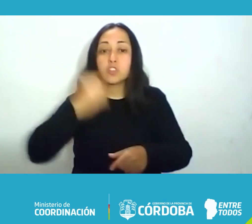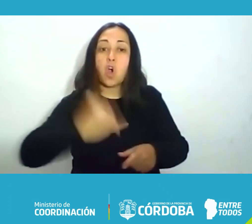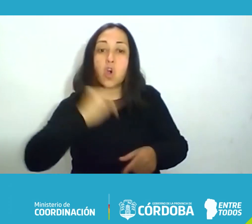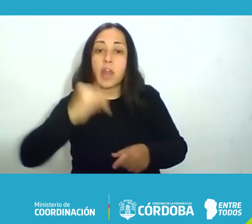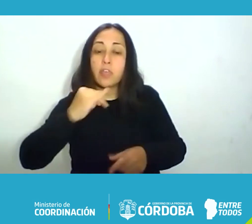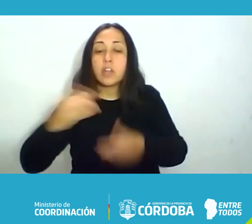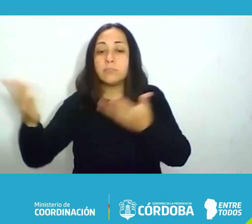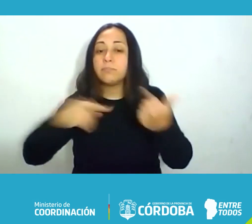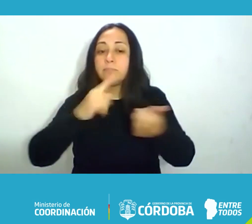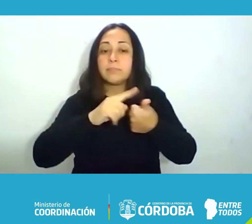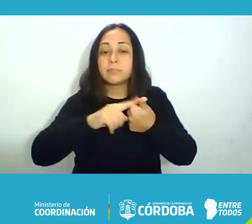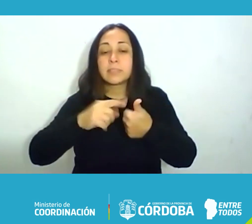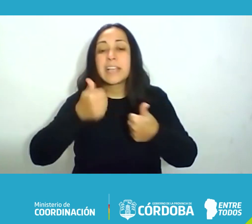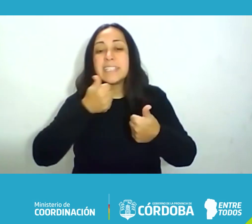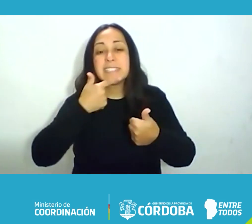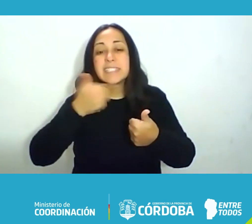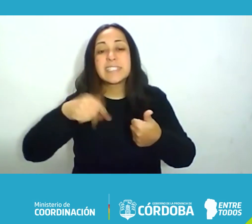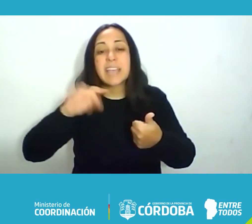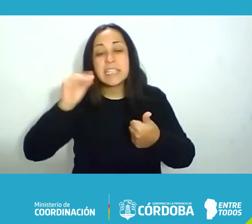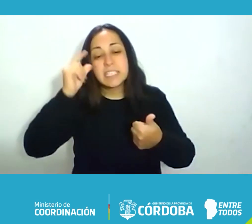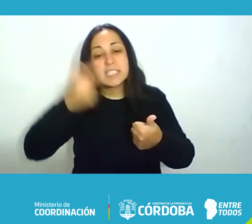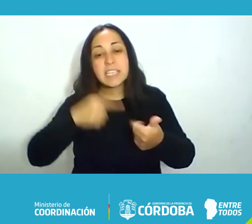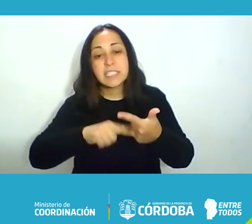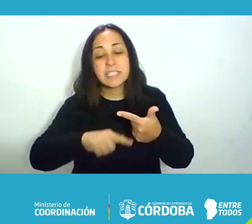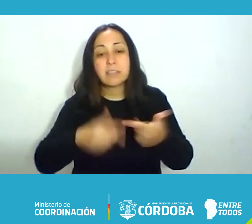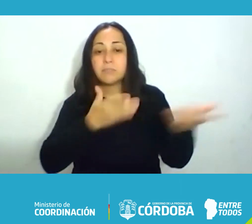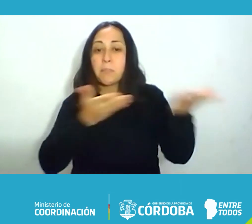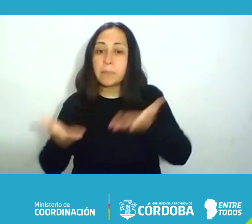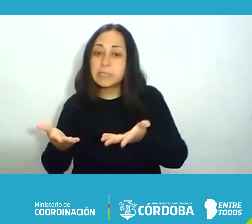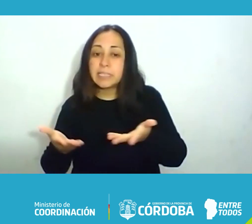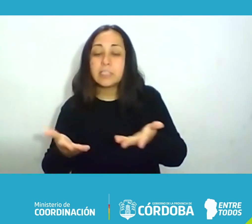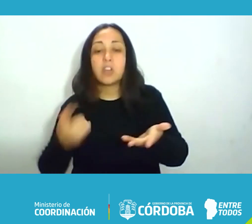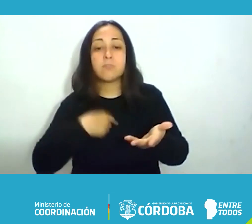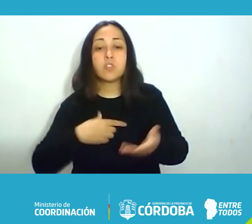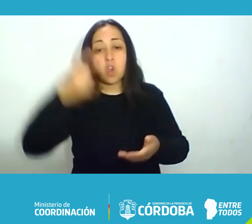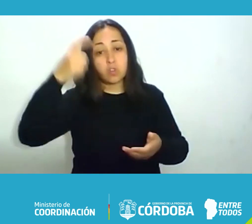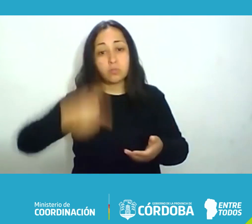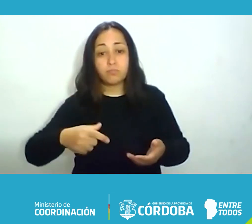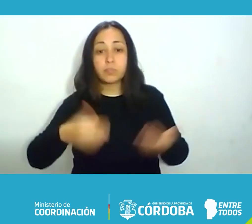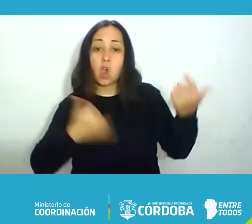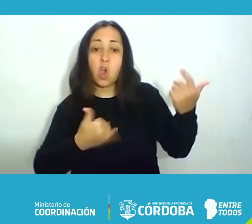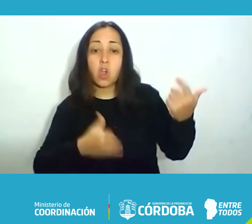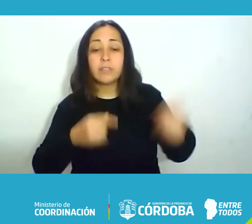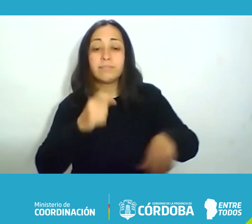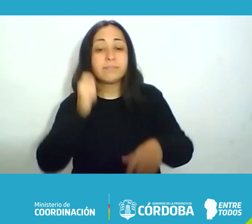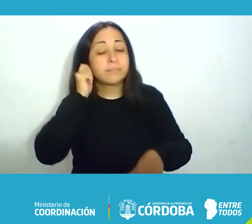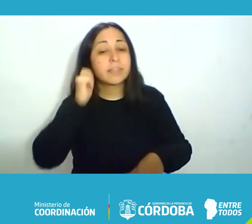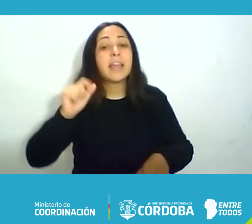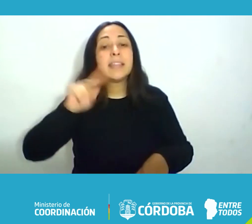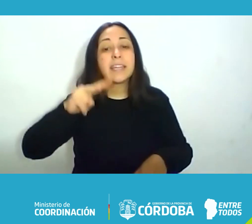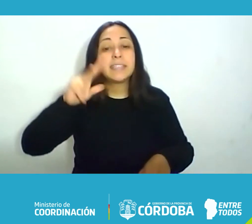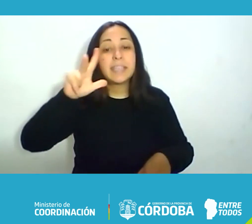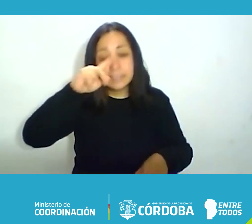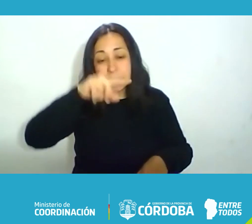oradores, citando a la señora Sánchez Cecilia Andrea, quien toma la palabra, se presenta, dice ser ciudadana de Cosquín, tiene 37 años,